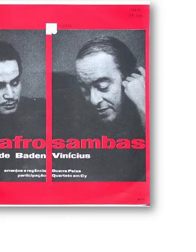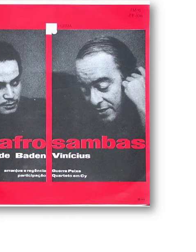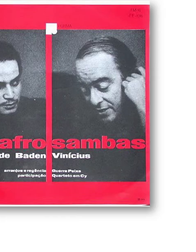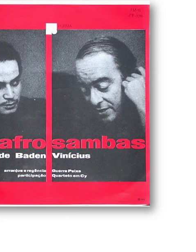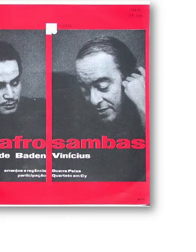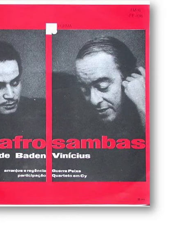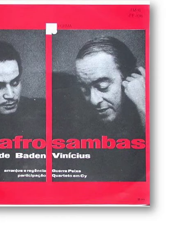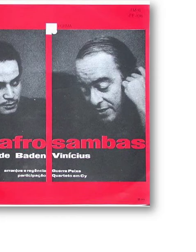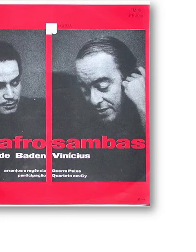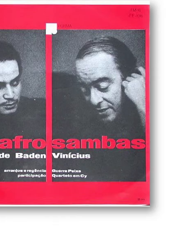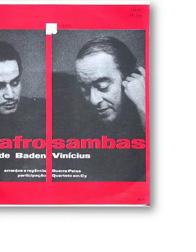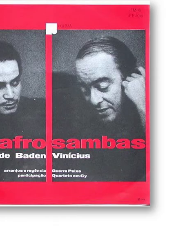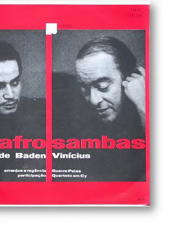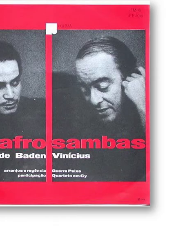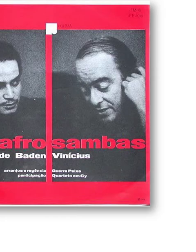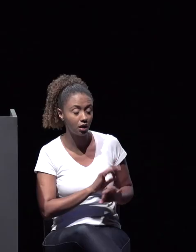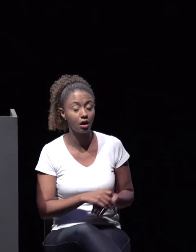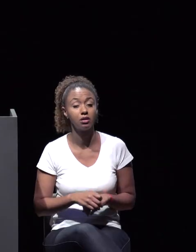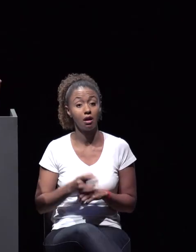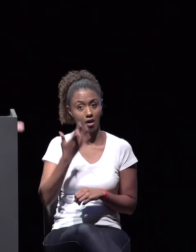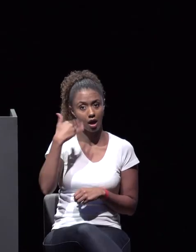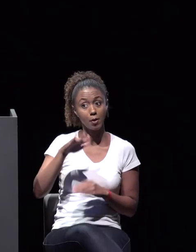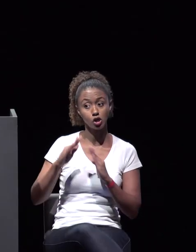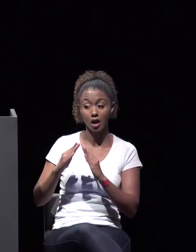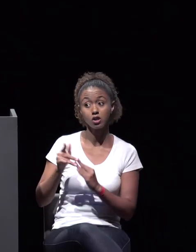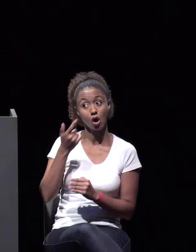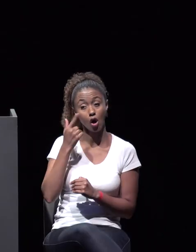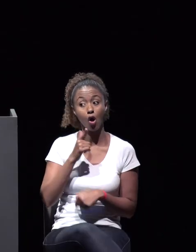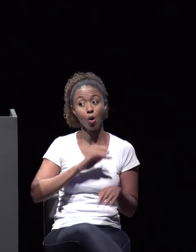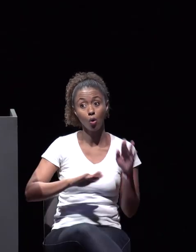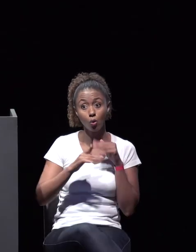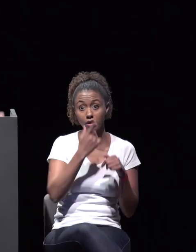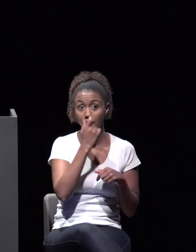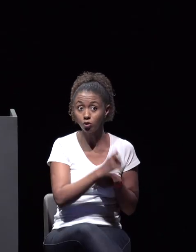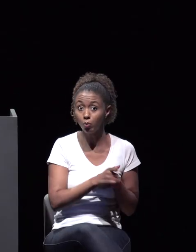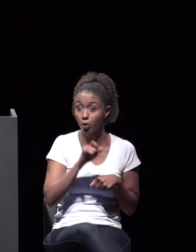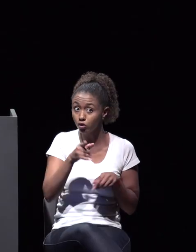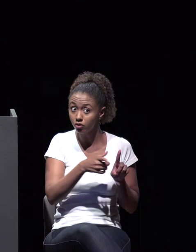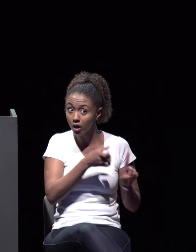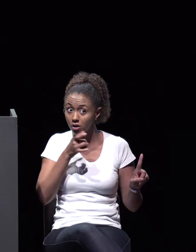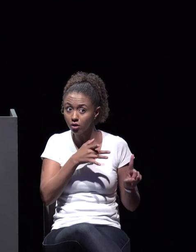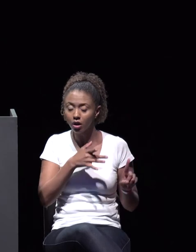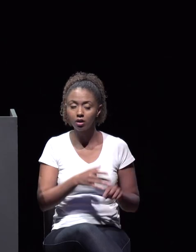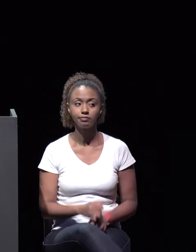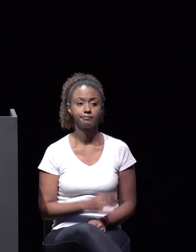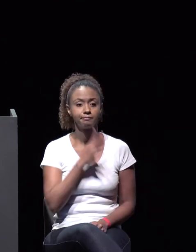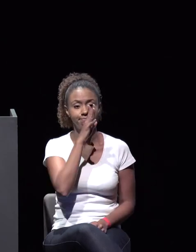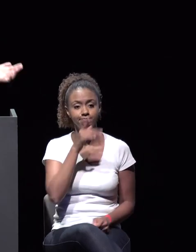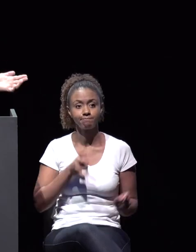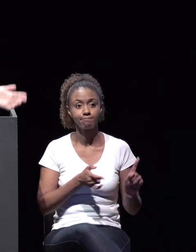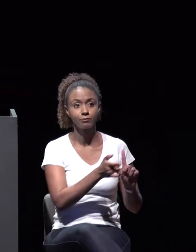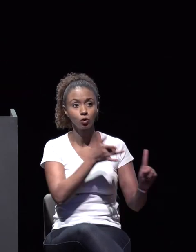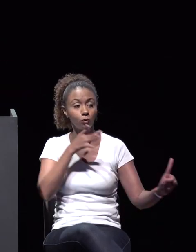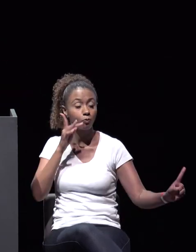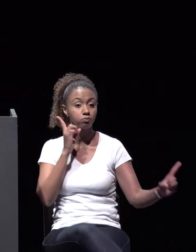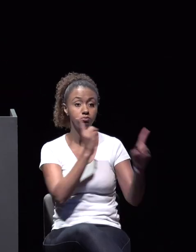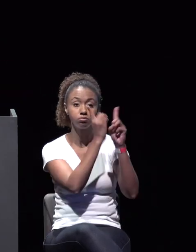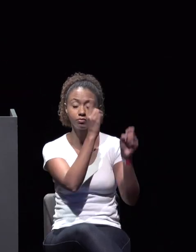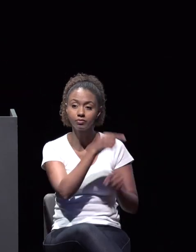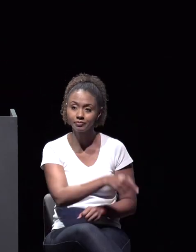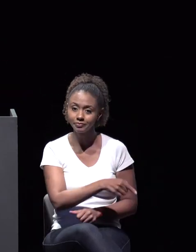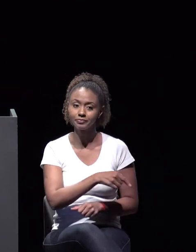bebida ea mas já chegou em casa foi o meu filho cuidado com ombros quando foi passar e ele foi né e encontrou bruxa ou bruxo